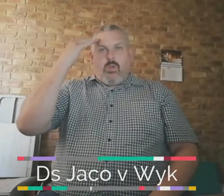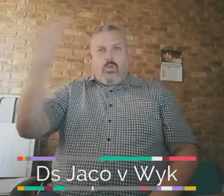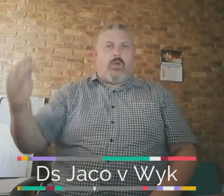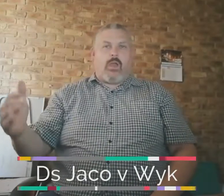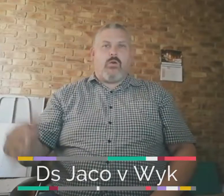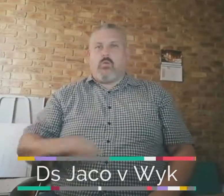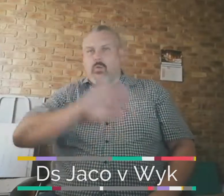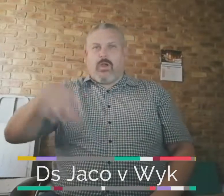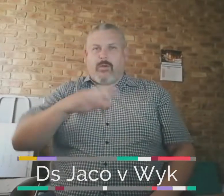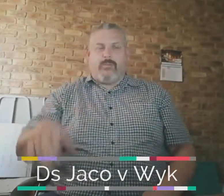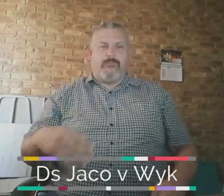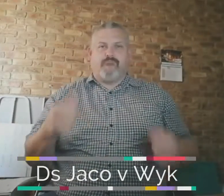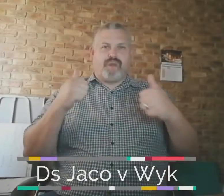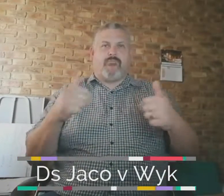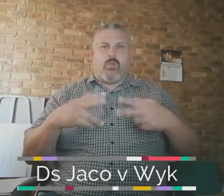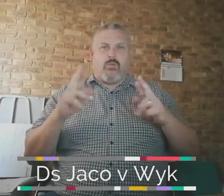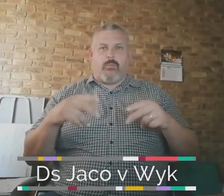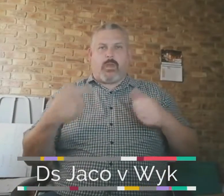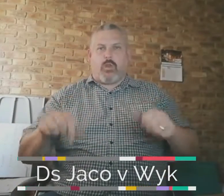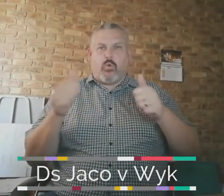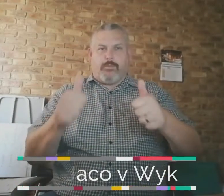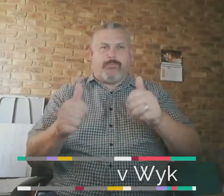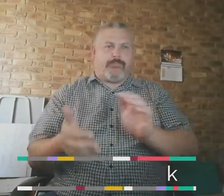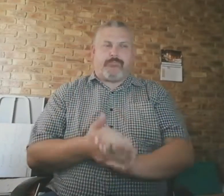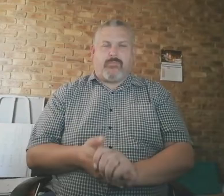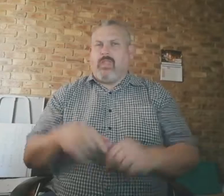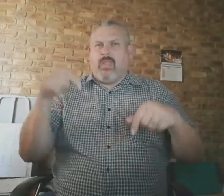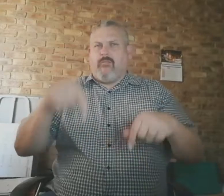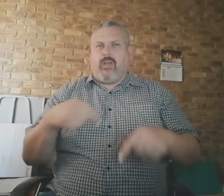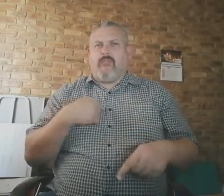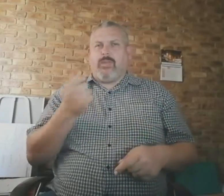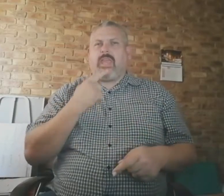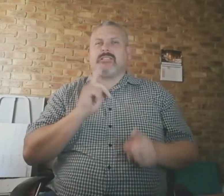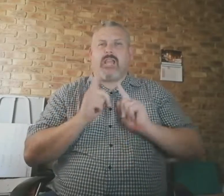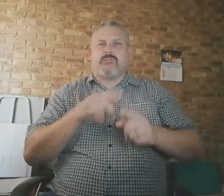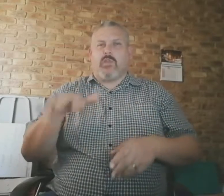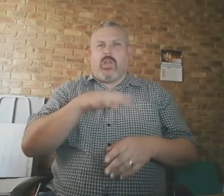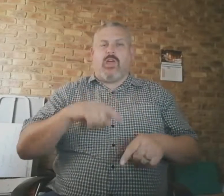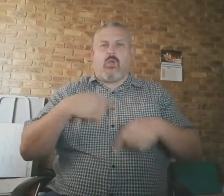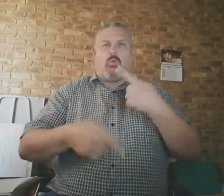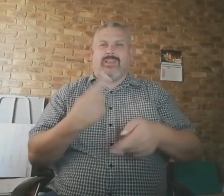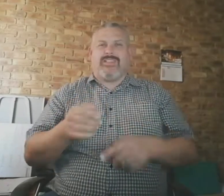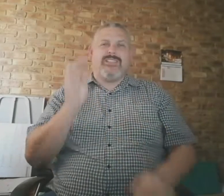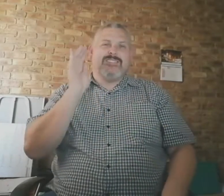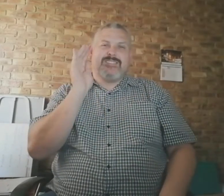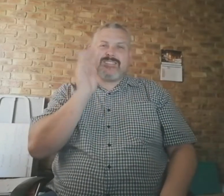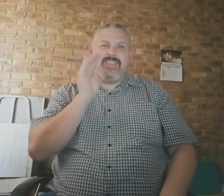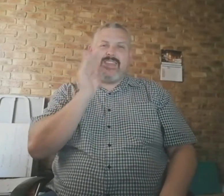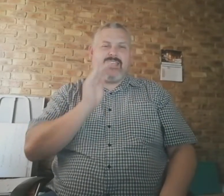KINDE allemaal, het gaan goed. Dag om die gesels met julle, oor Kinde.